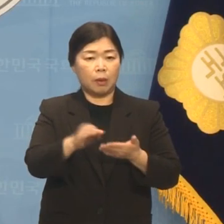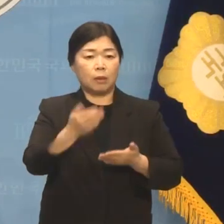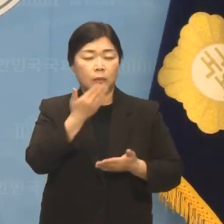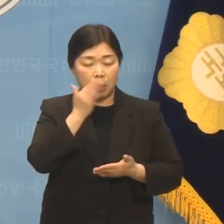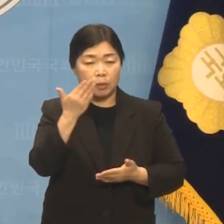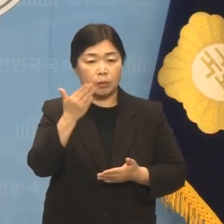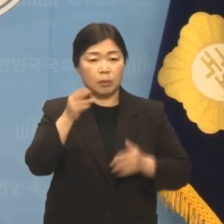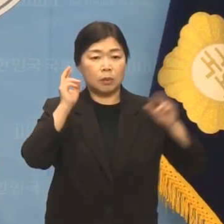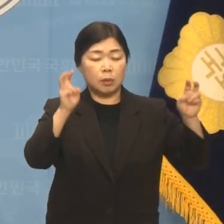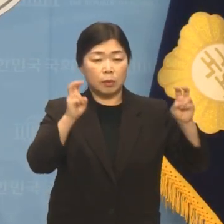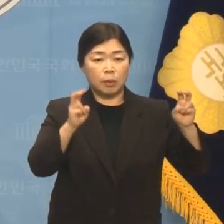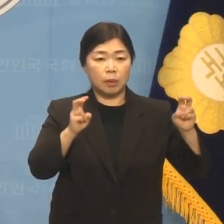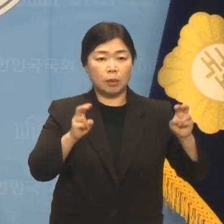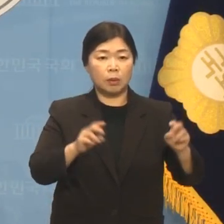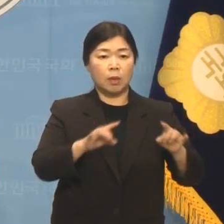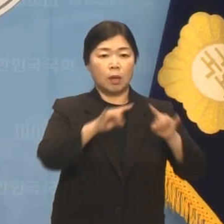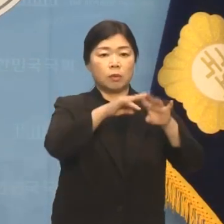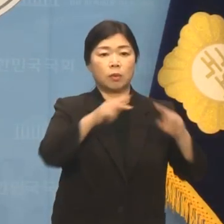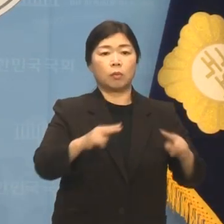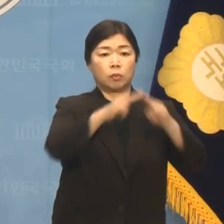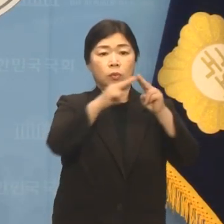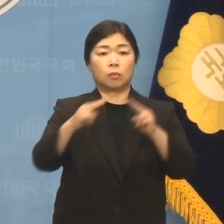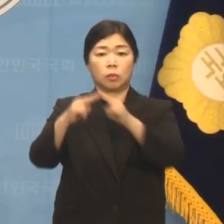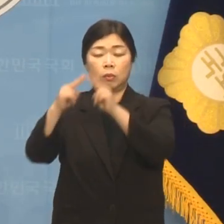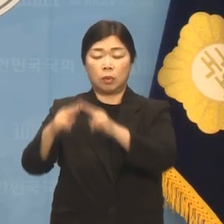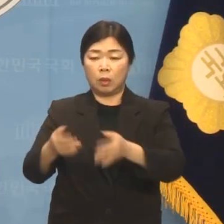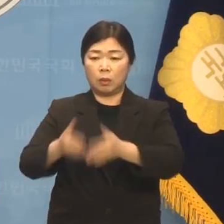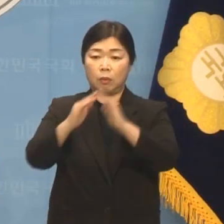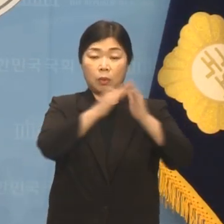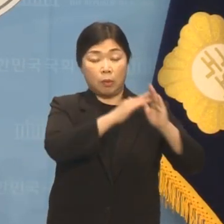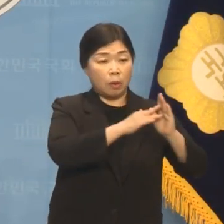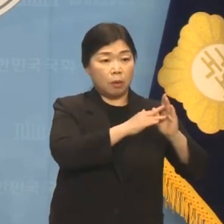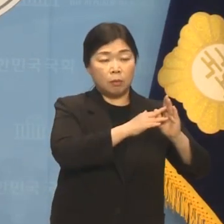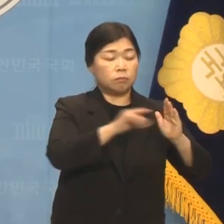위한 송전 인프라는 전혀 신경 쓰지 않았습니다.